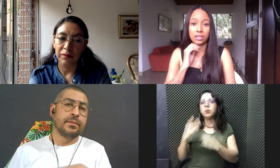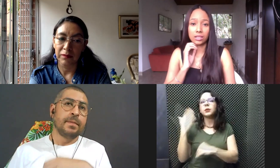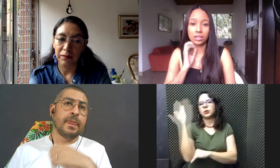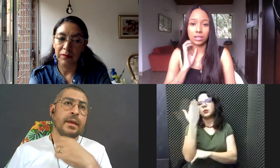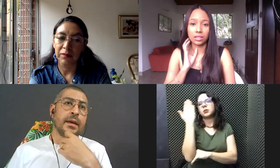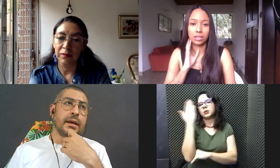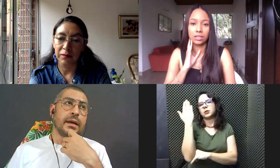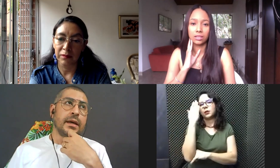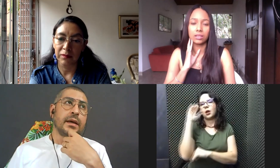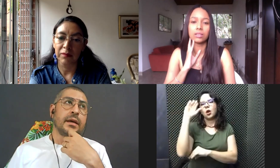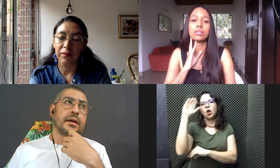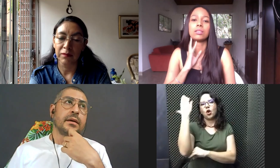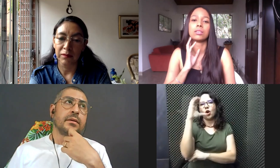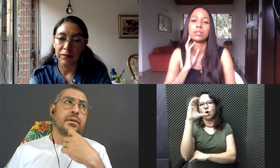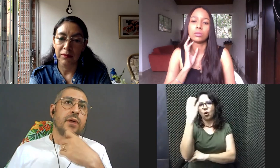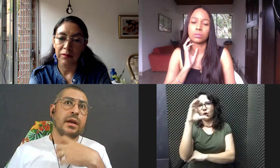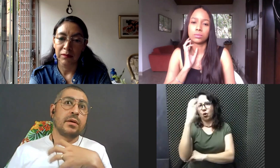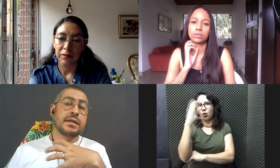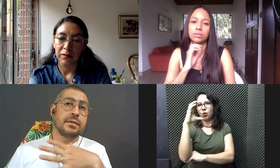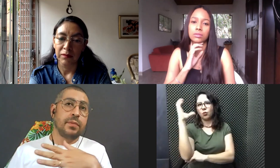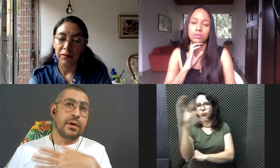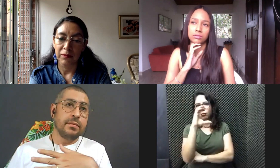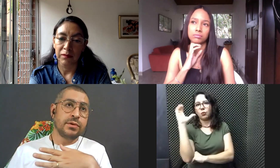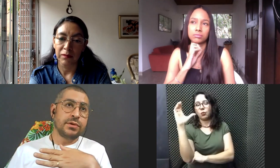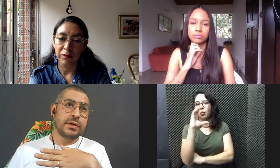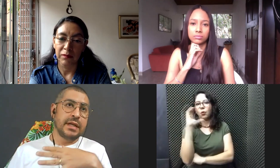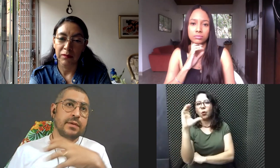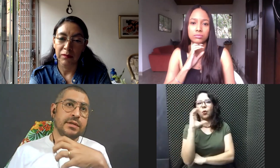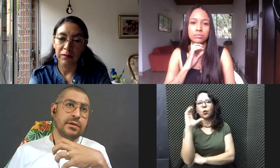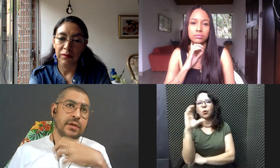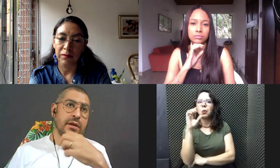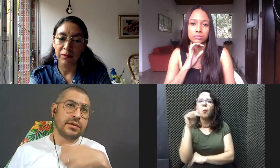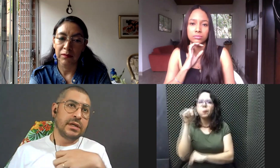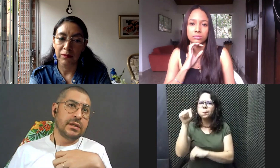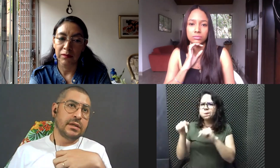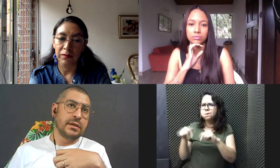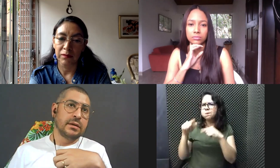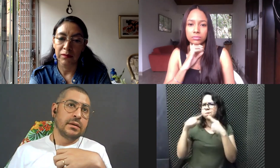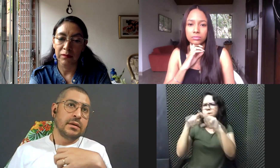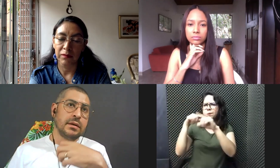¿cierto? Eh, Algo que se impone mucho es la visión